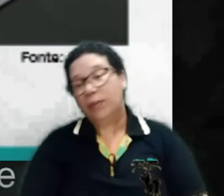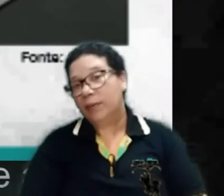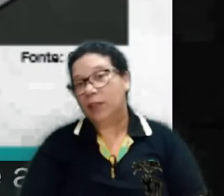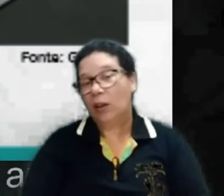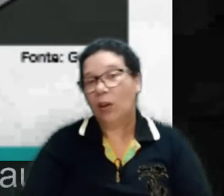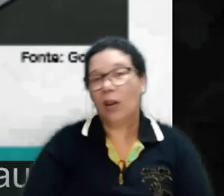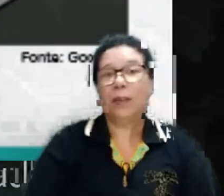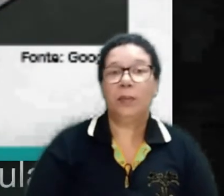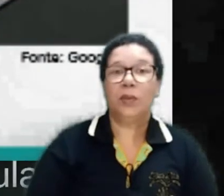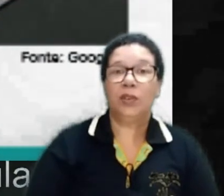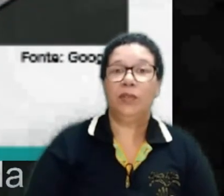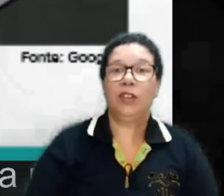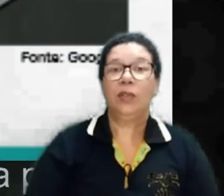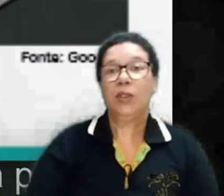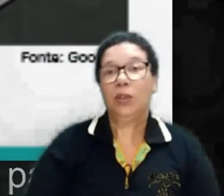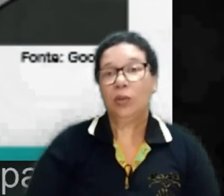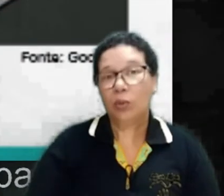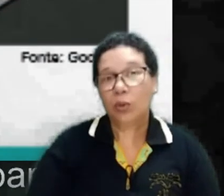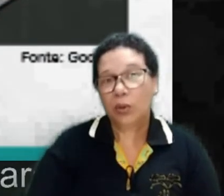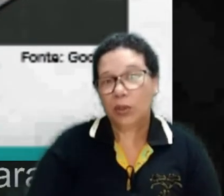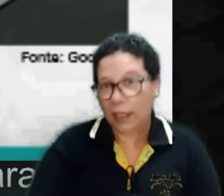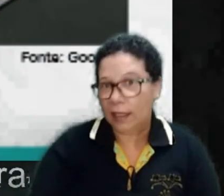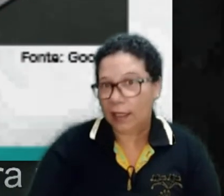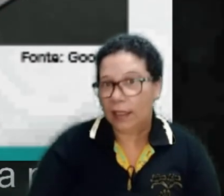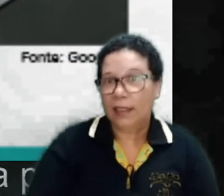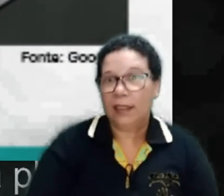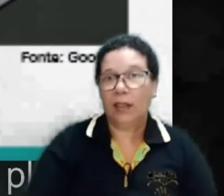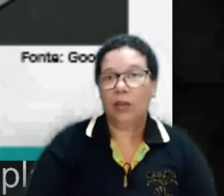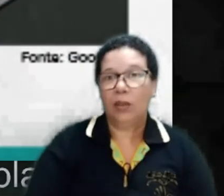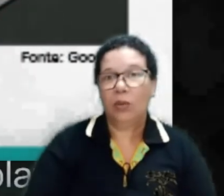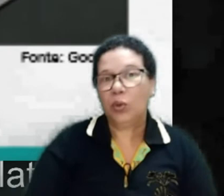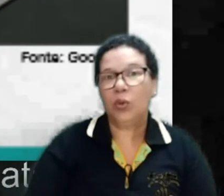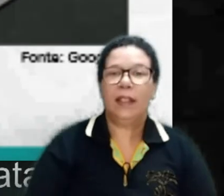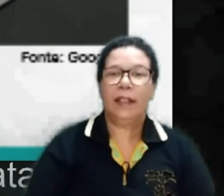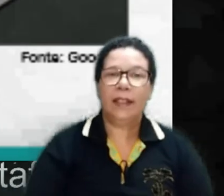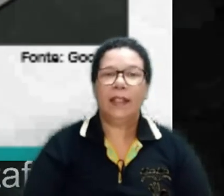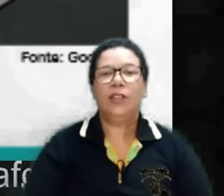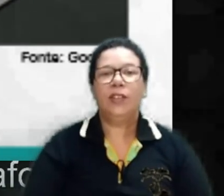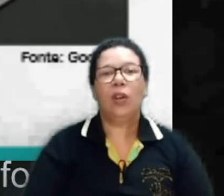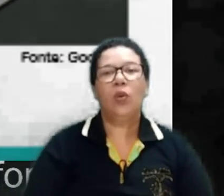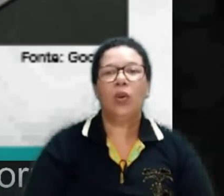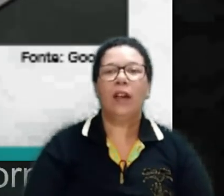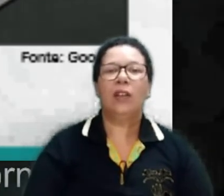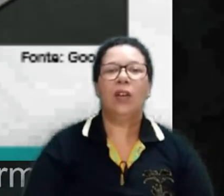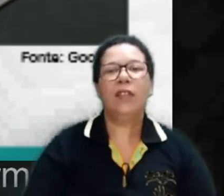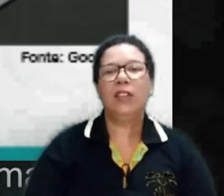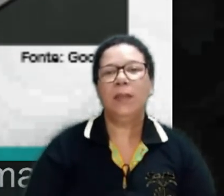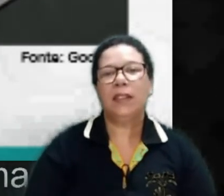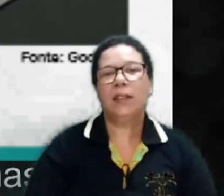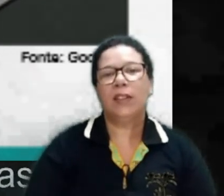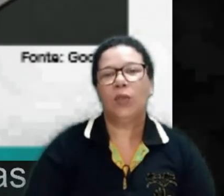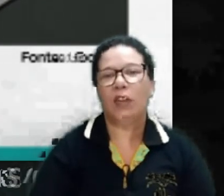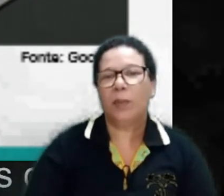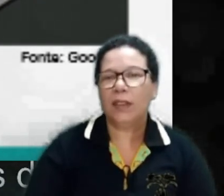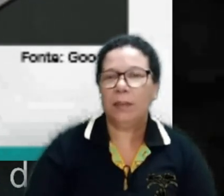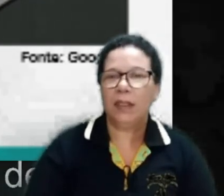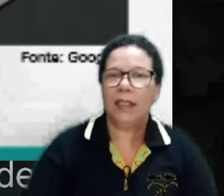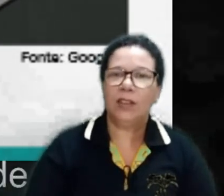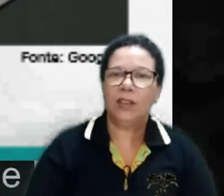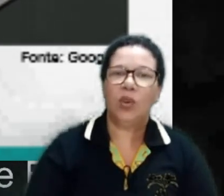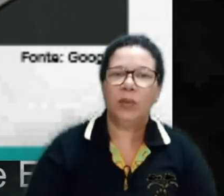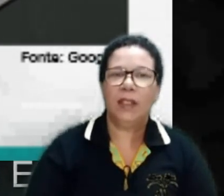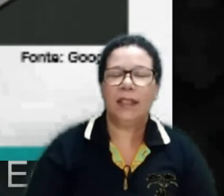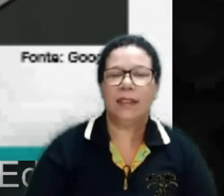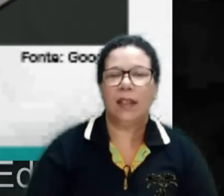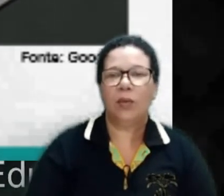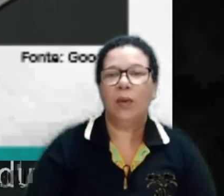Stanf já coloca do ponto de vista dos surdos, né? Então, o uso do computador e da internet inaugurou uma nova dimensão às suas possibilidades